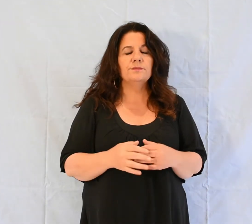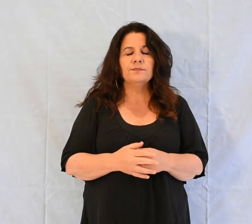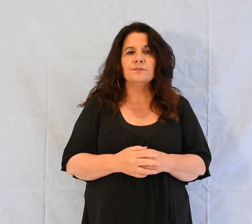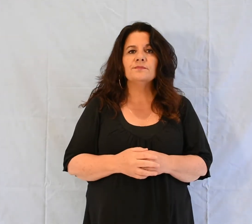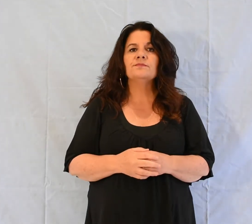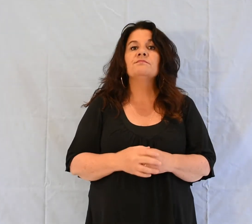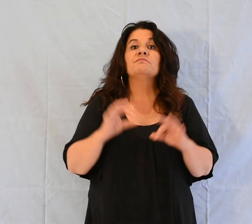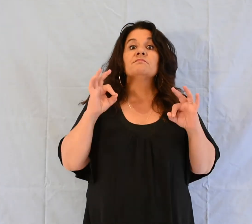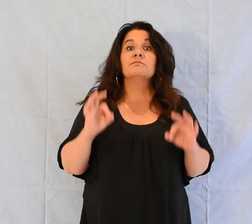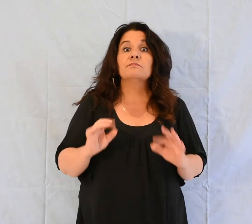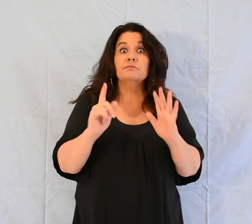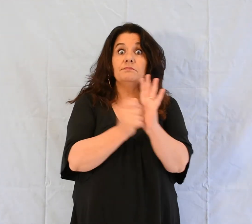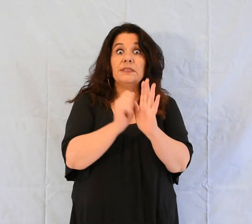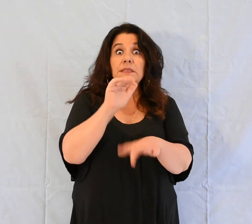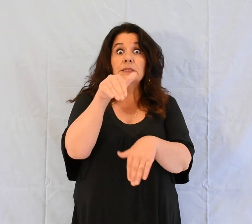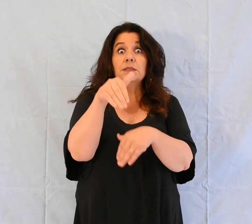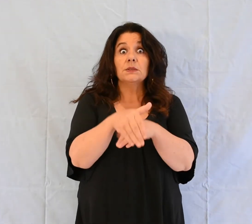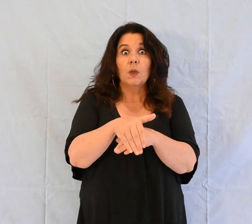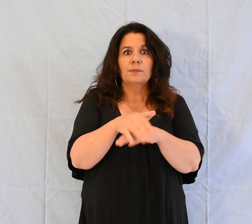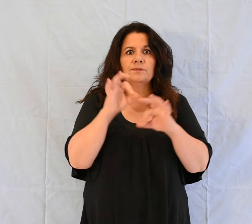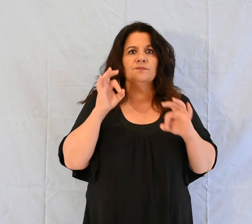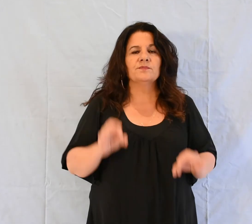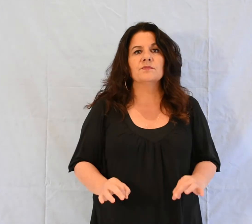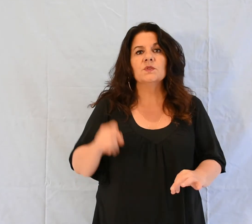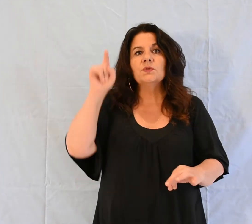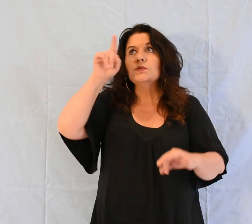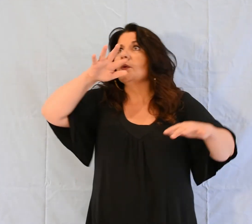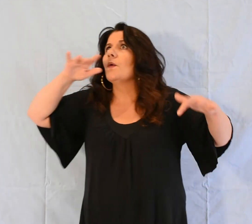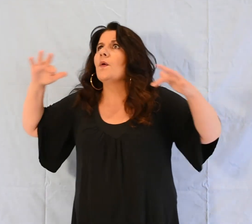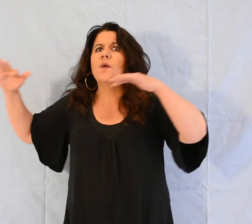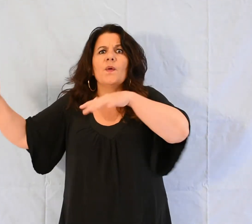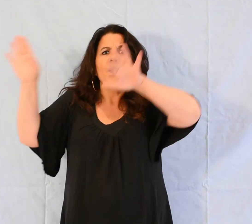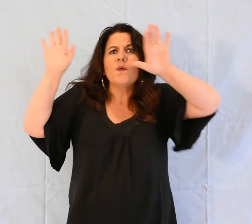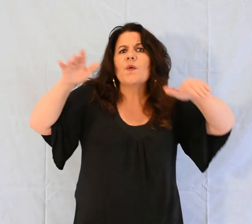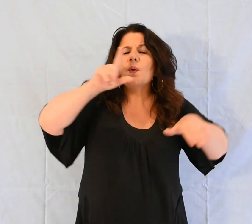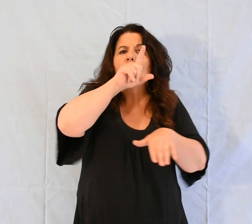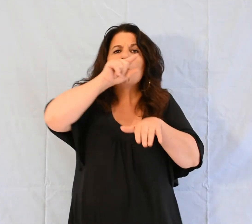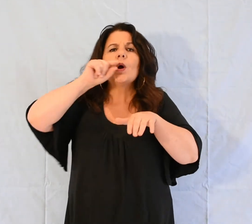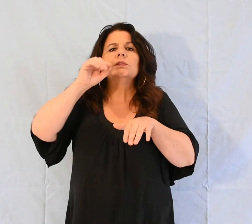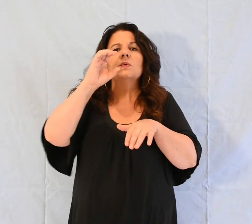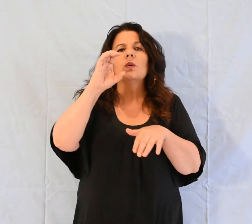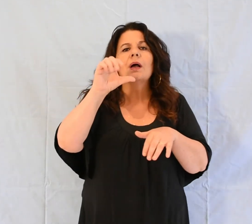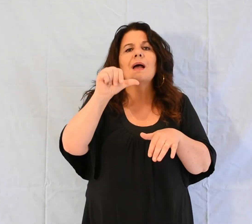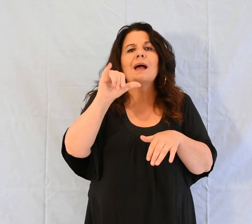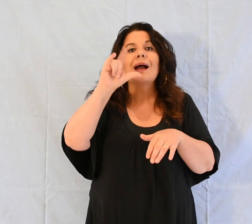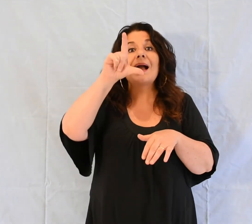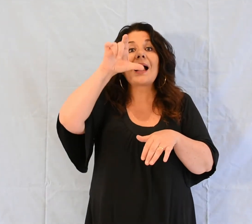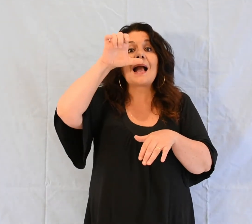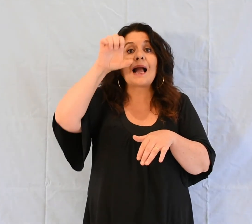Le soir même, surgit un vol de cailles qui recouvrit le champ. Et le